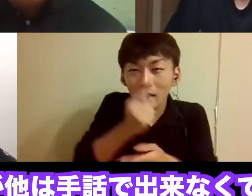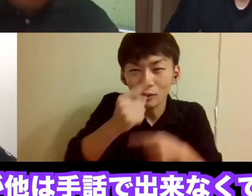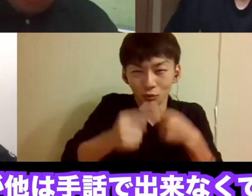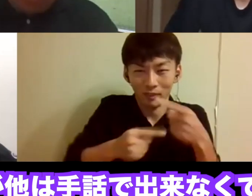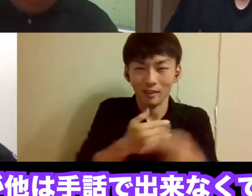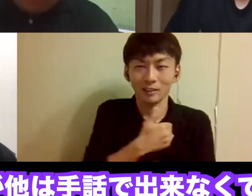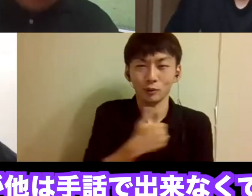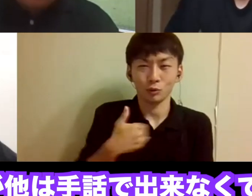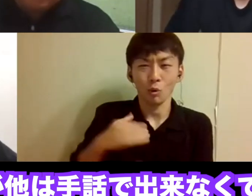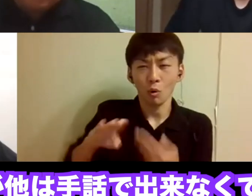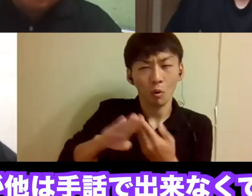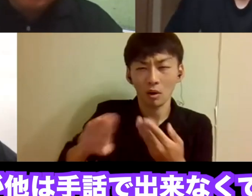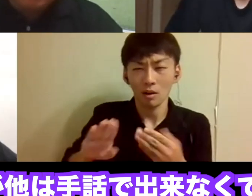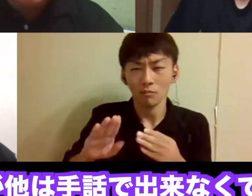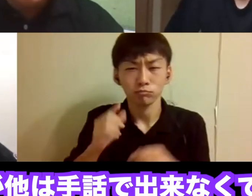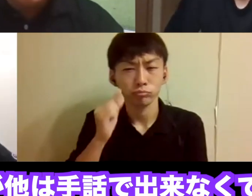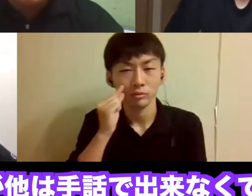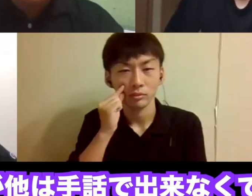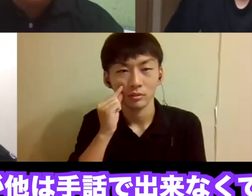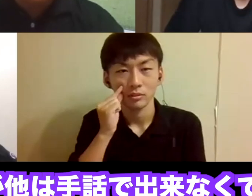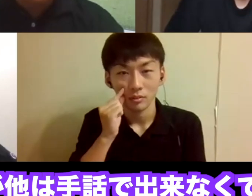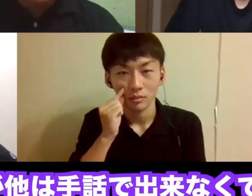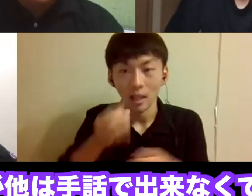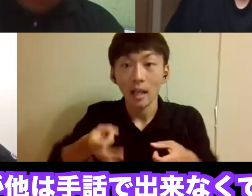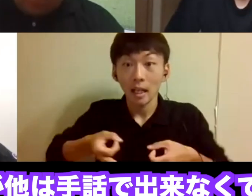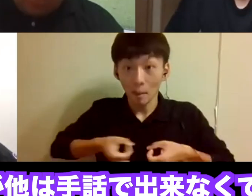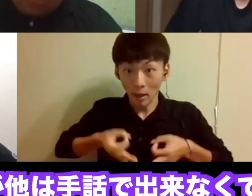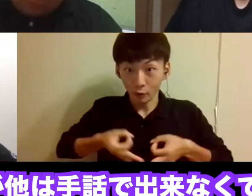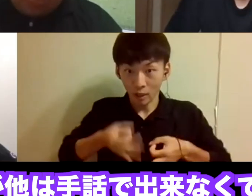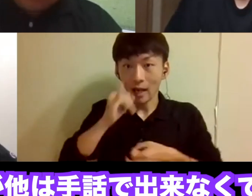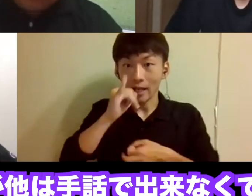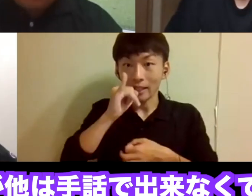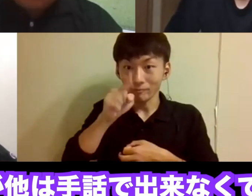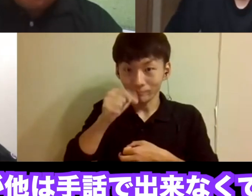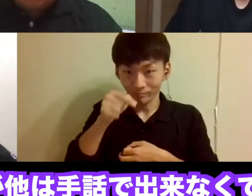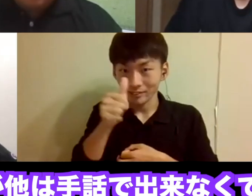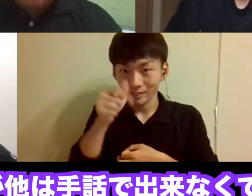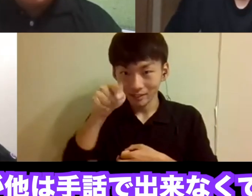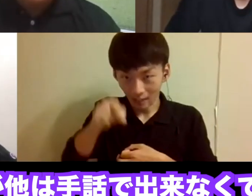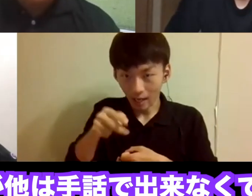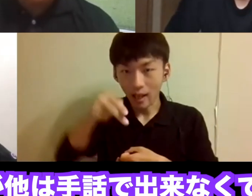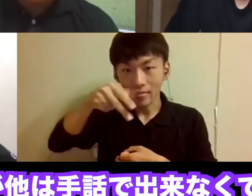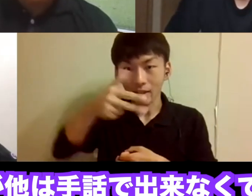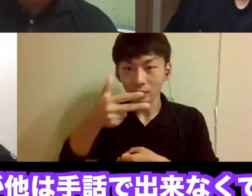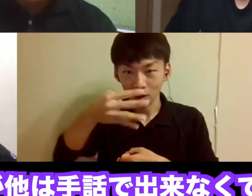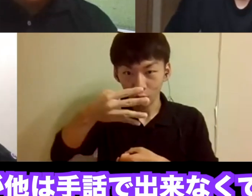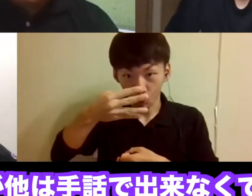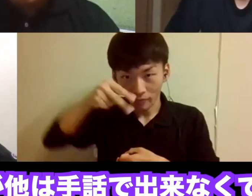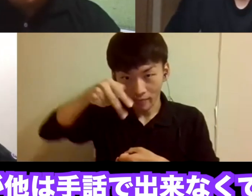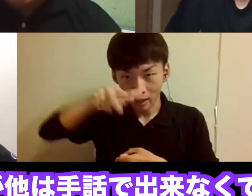いうとまああの鎌倉インターナシの fc の代表なをやっておりますよですよろしくお願いします